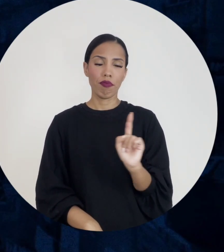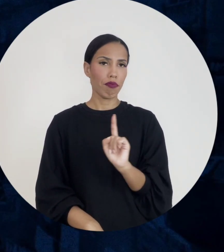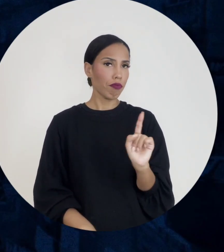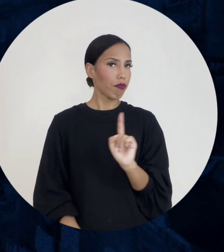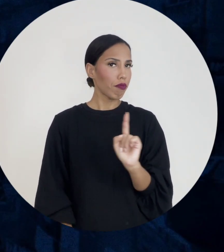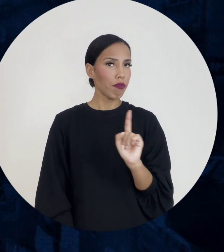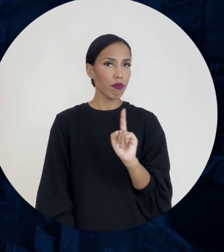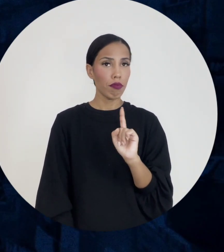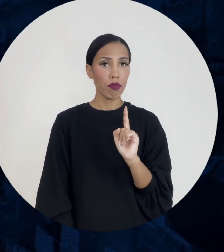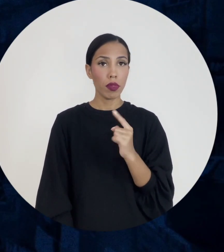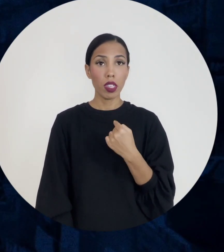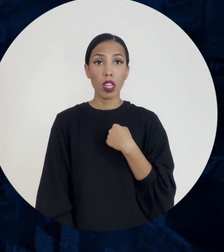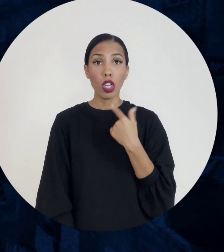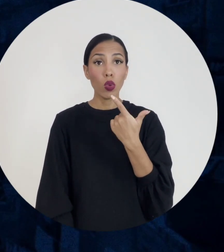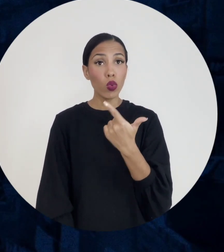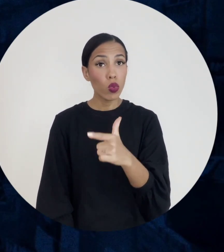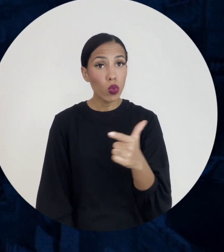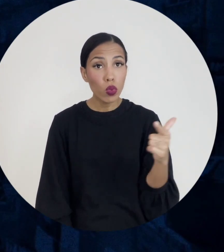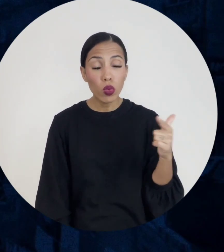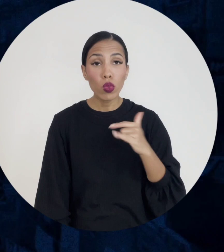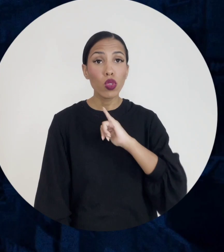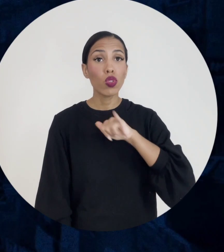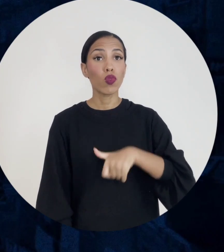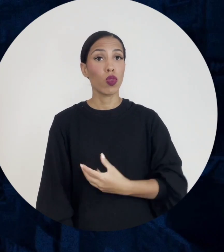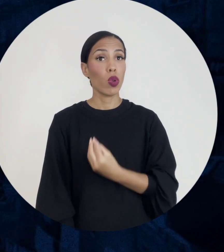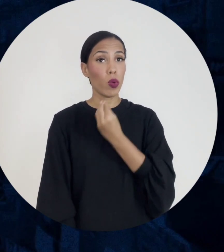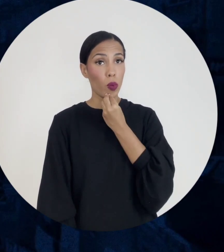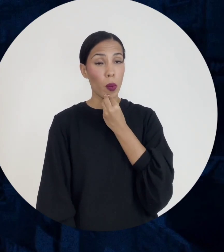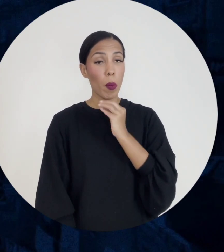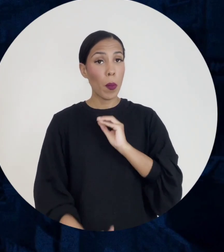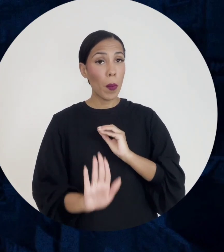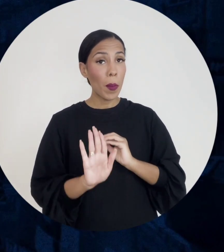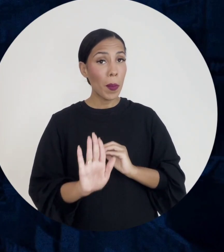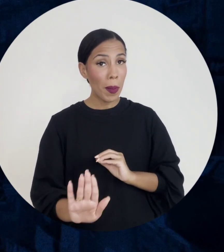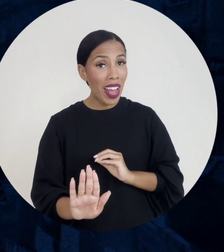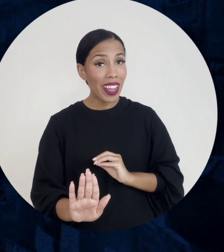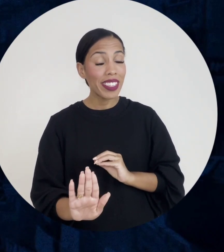assim, de tanto conviver com as pessoas que participaram, parece que eu